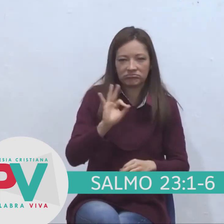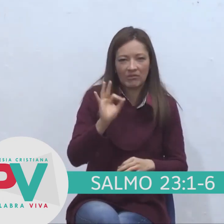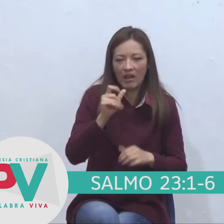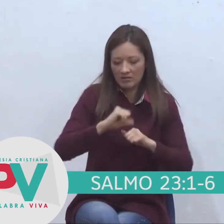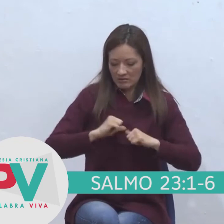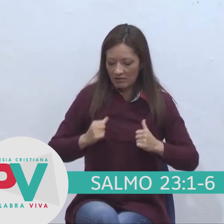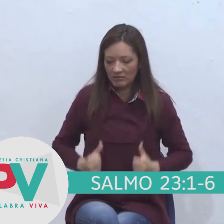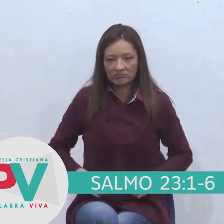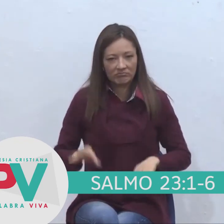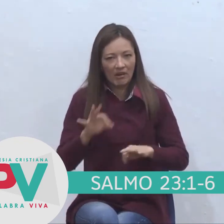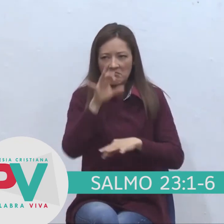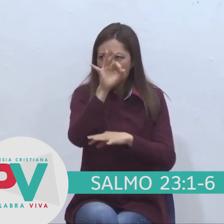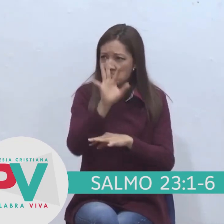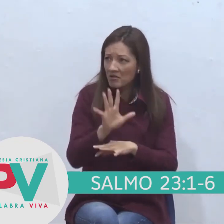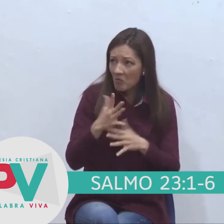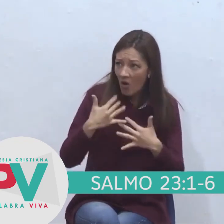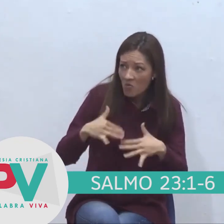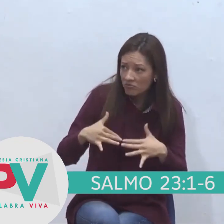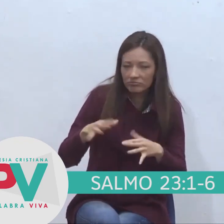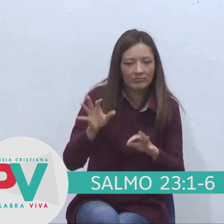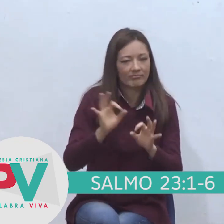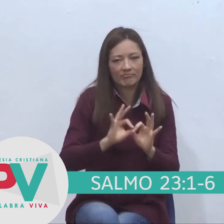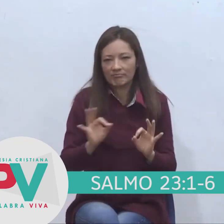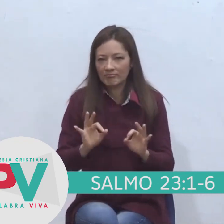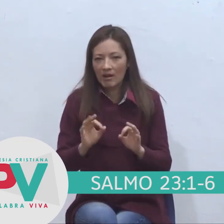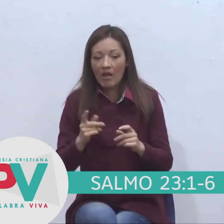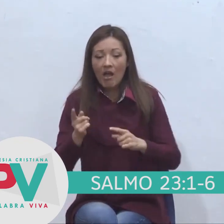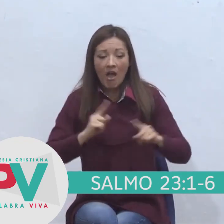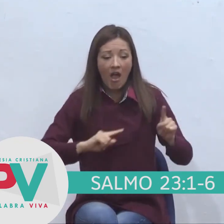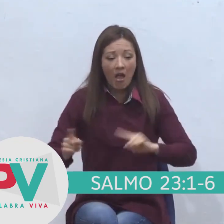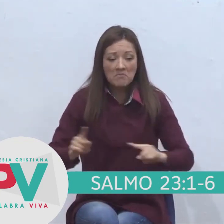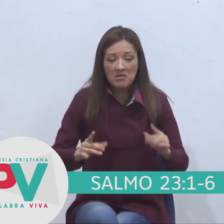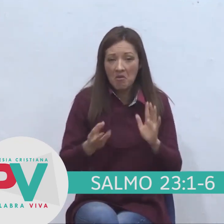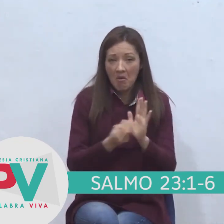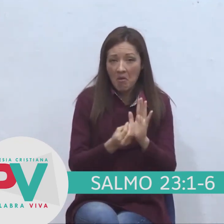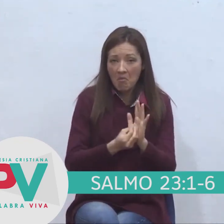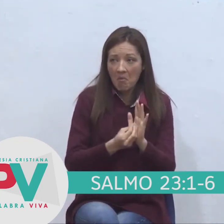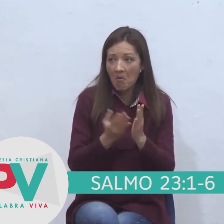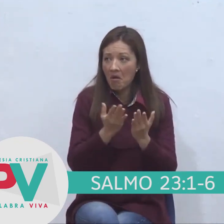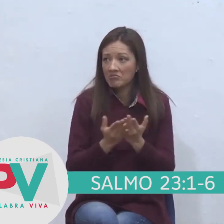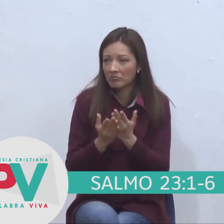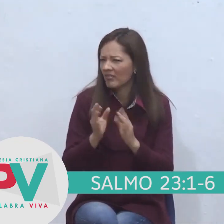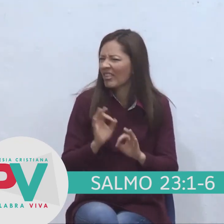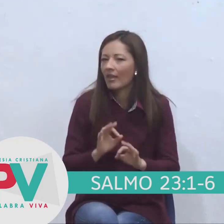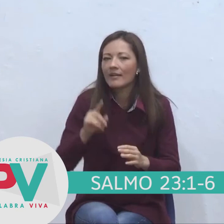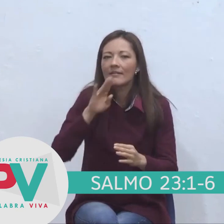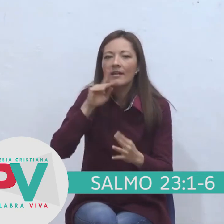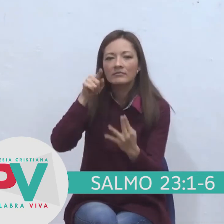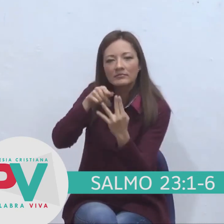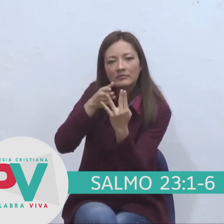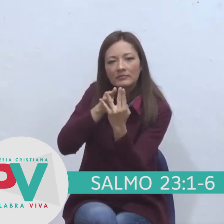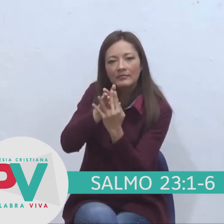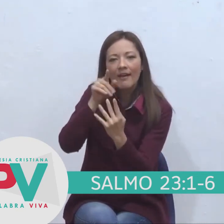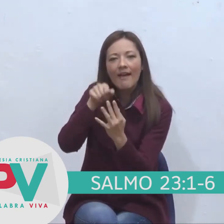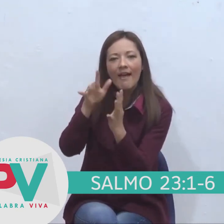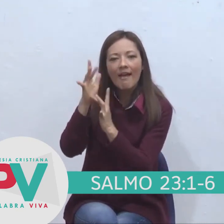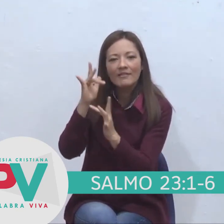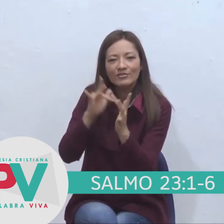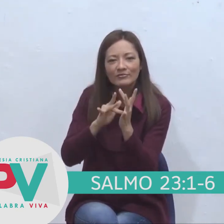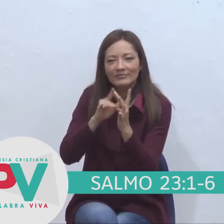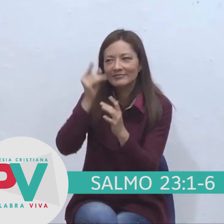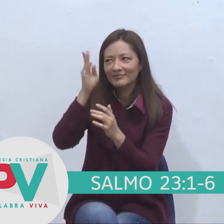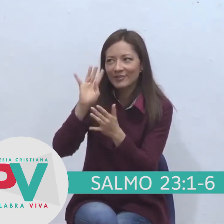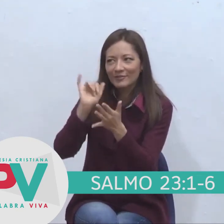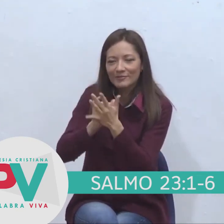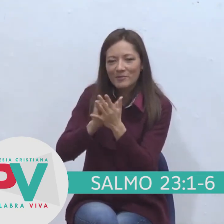ningún pastor, no es ningún administrador de grupo de estudio. Es Jesús mismo, Dios mismo,